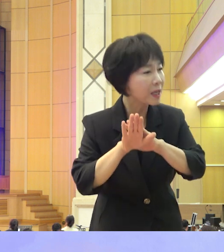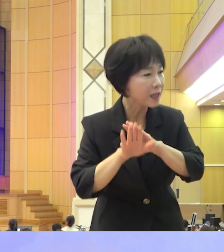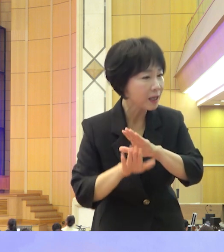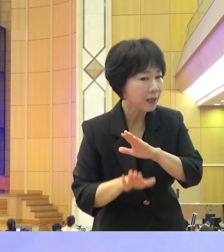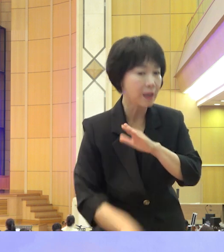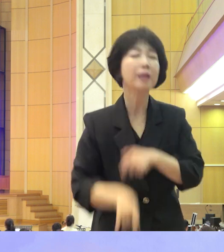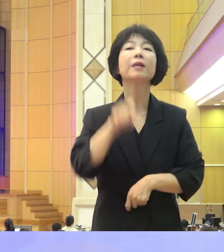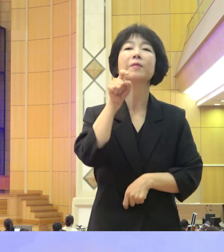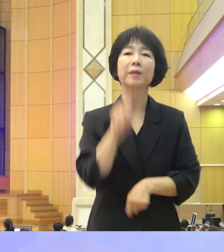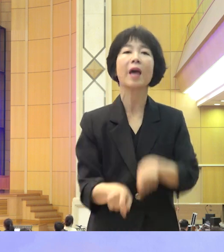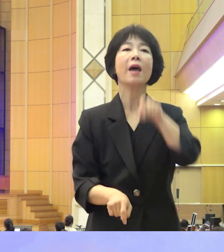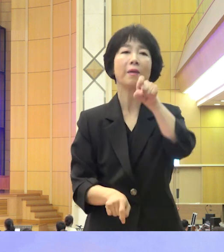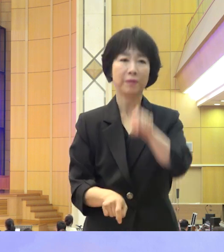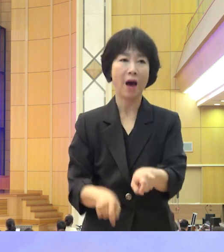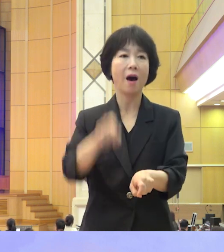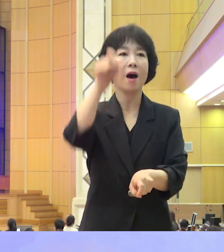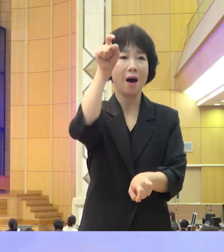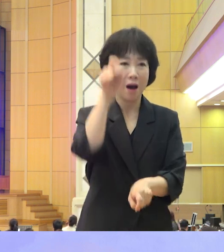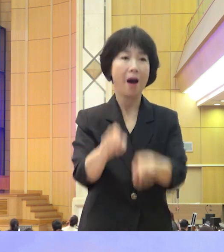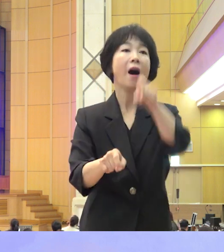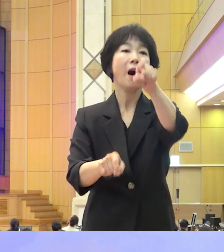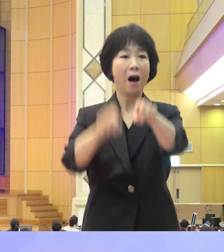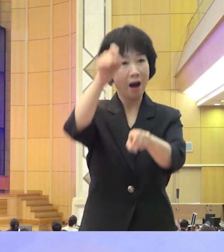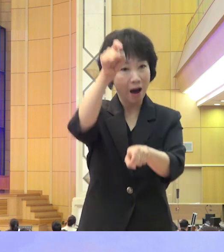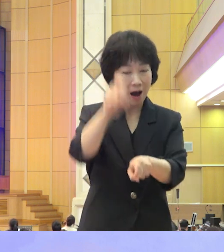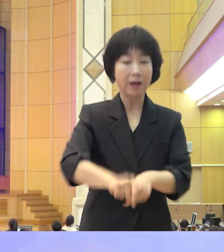십자가 밑에